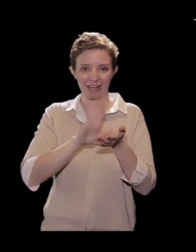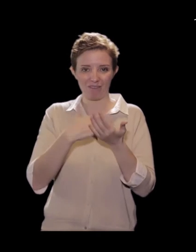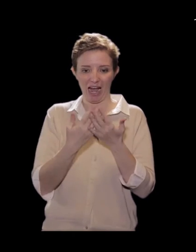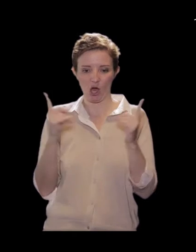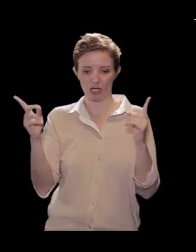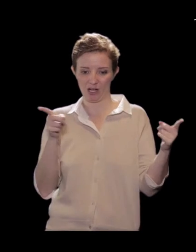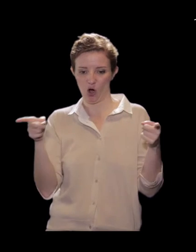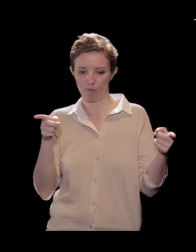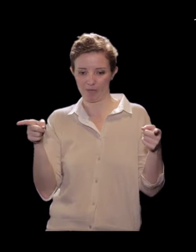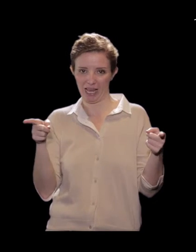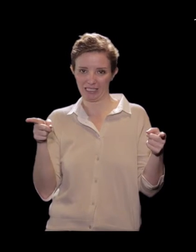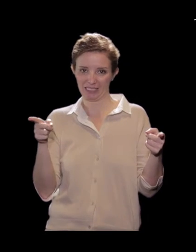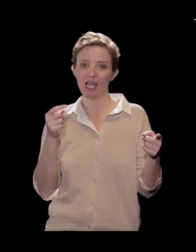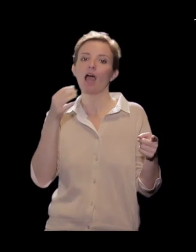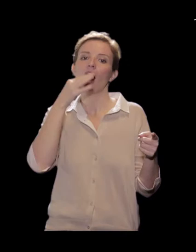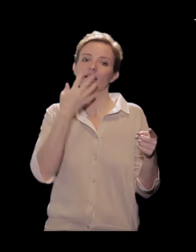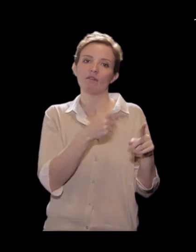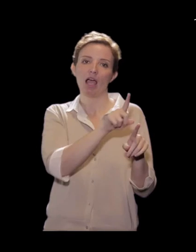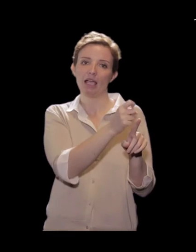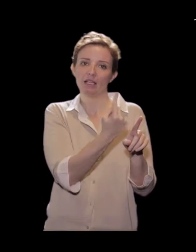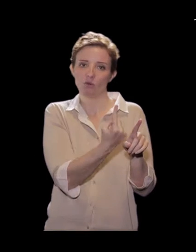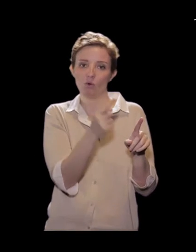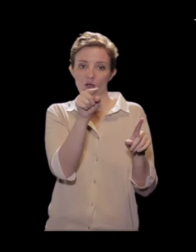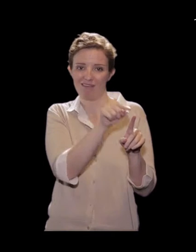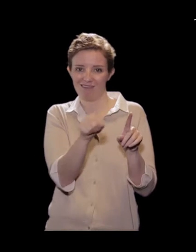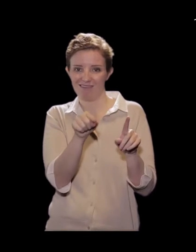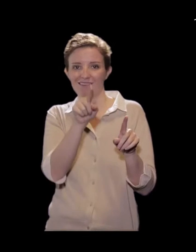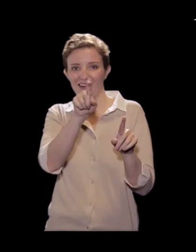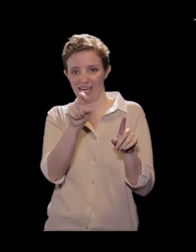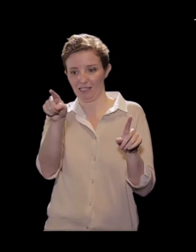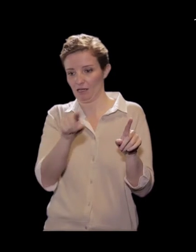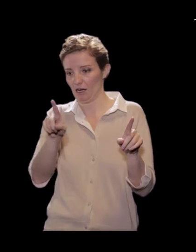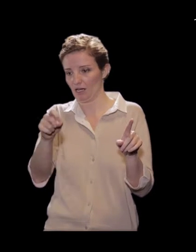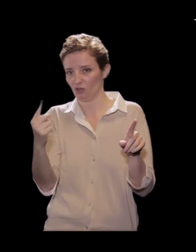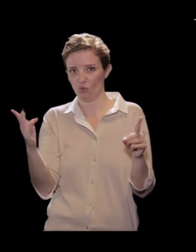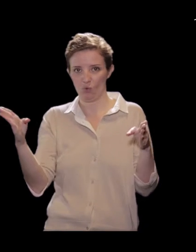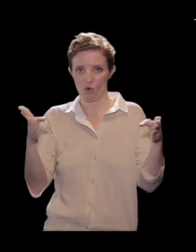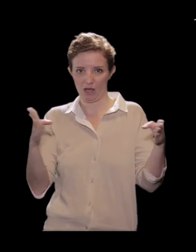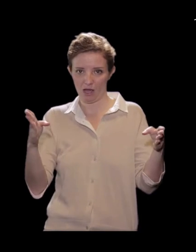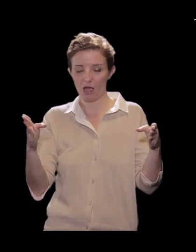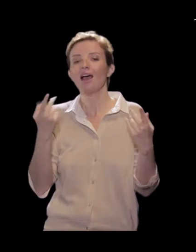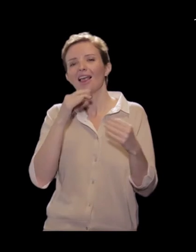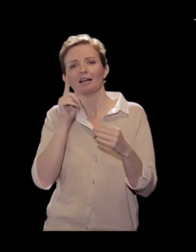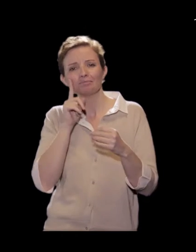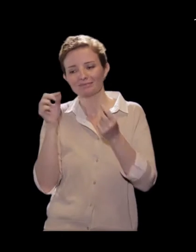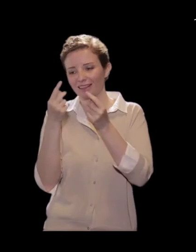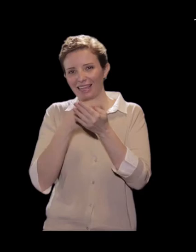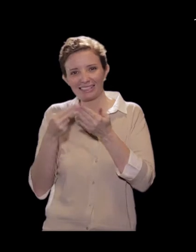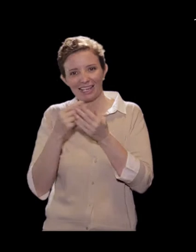intervalli quindi nell'intervallo diciamo delle soluzioni quindi per X compreso tra X1 e X2 segmentine